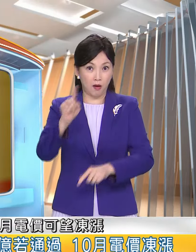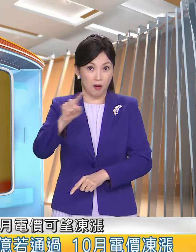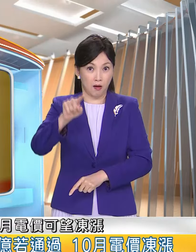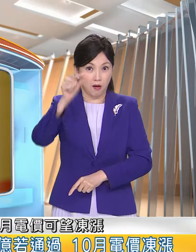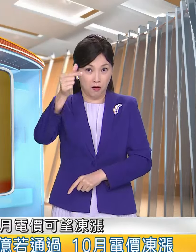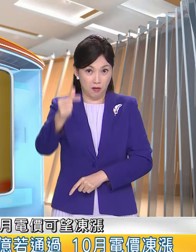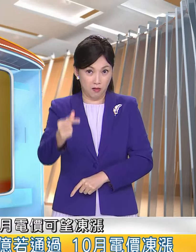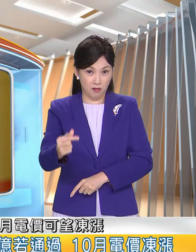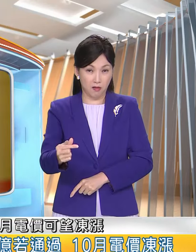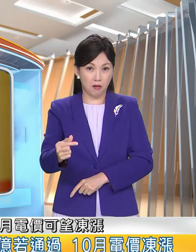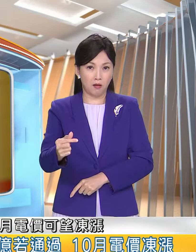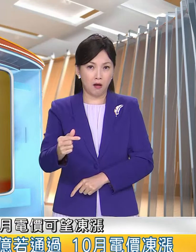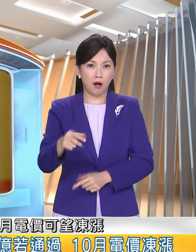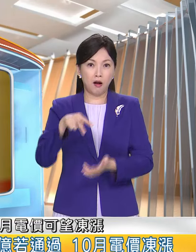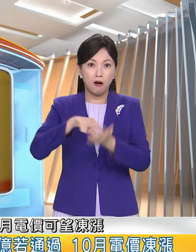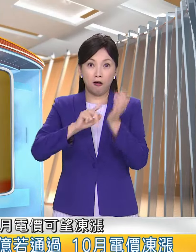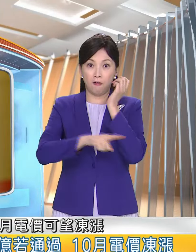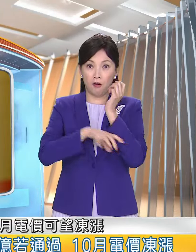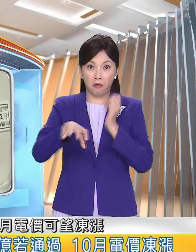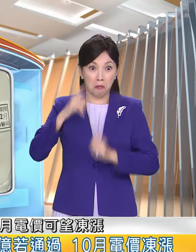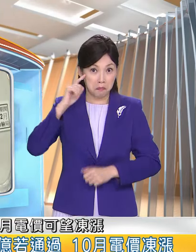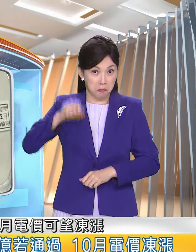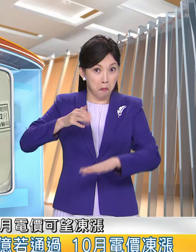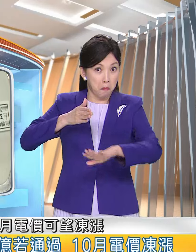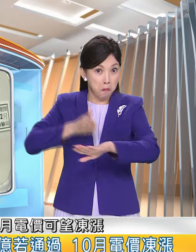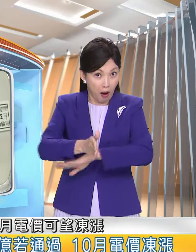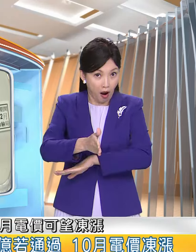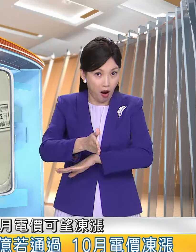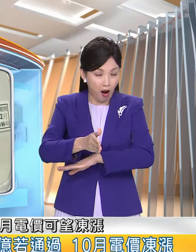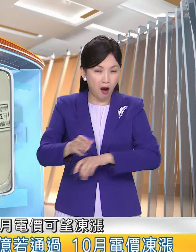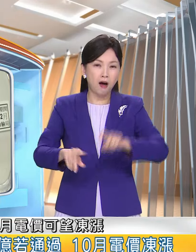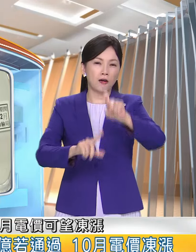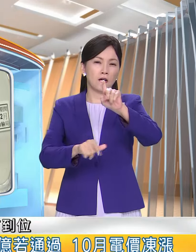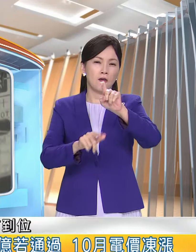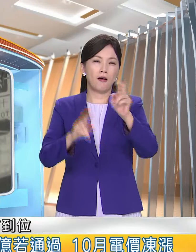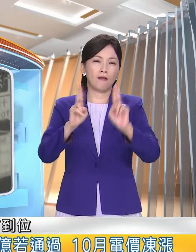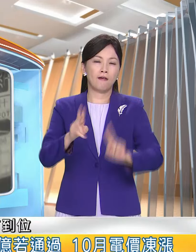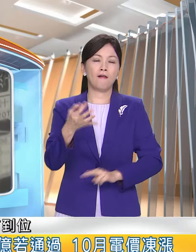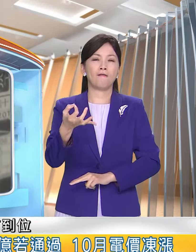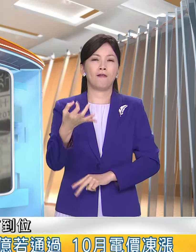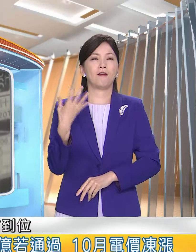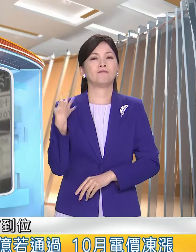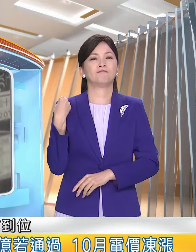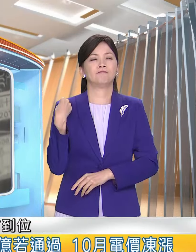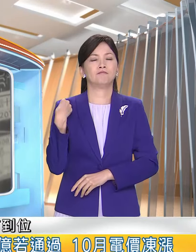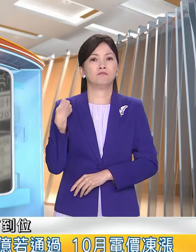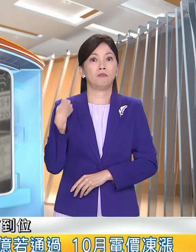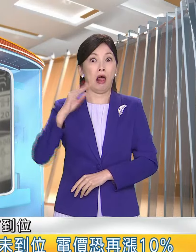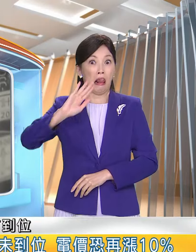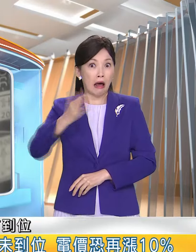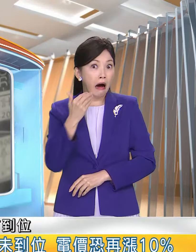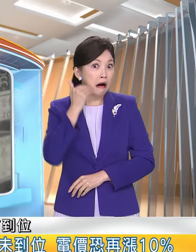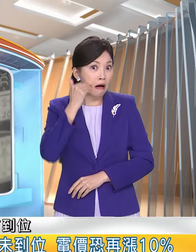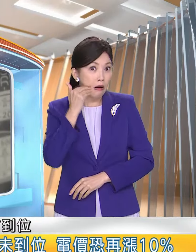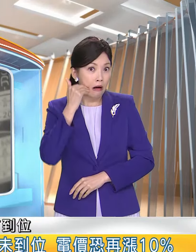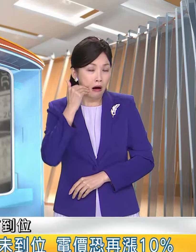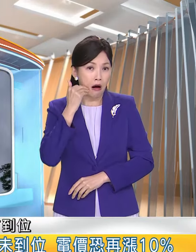院通过，10月电价就可望动涨。不过，如果预算没有到